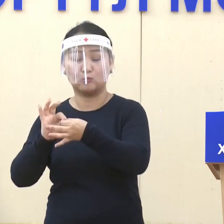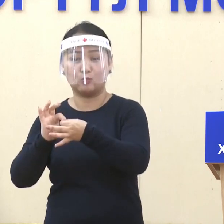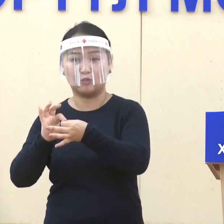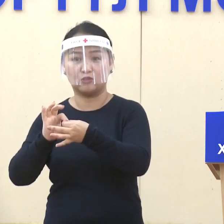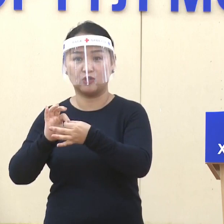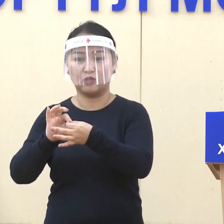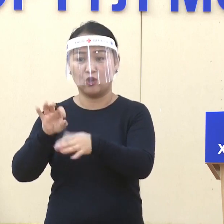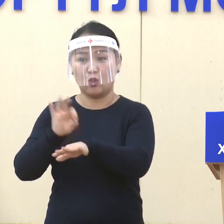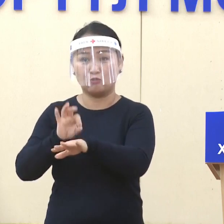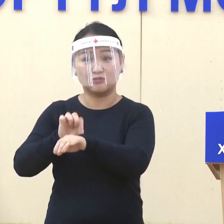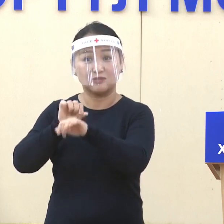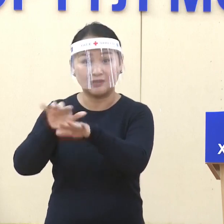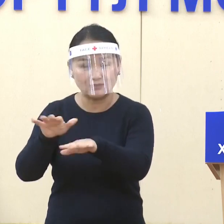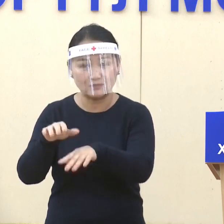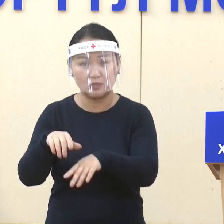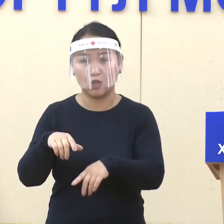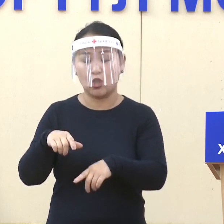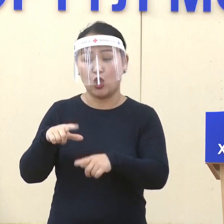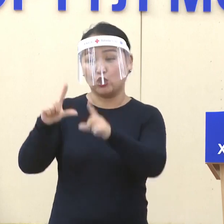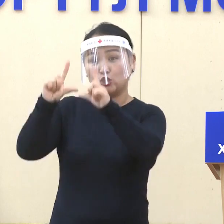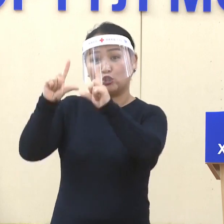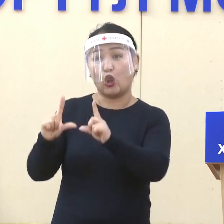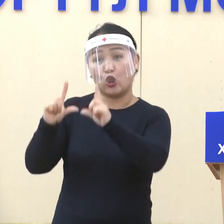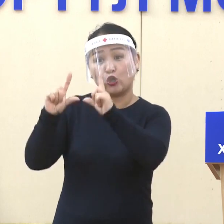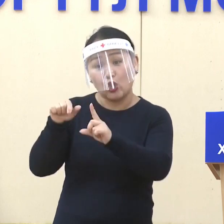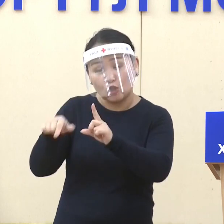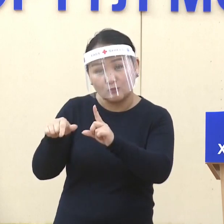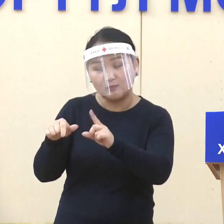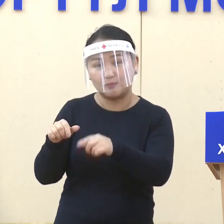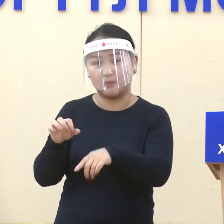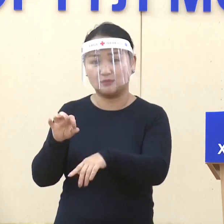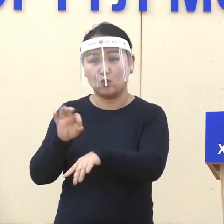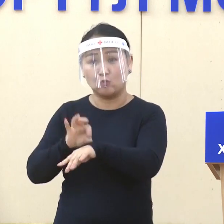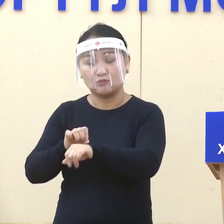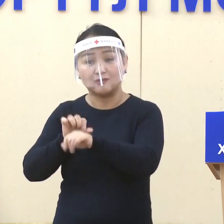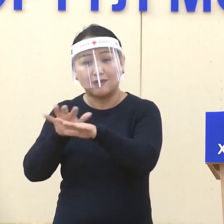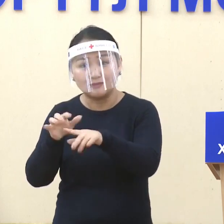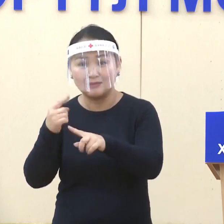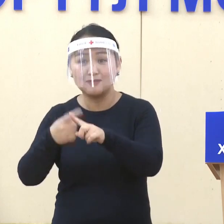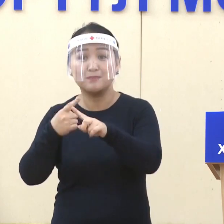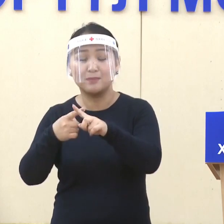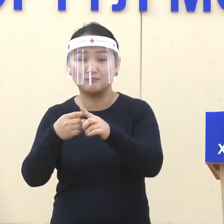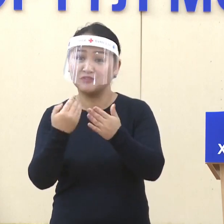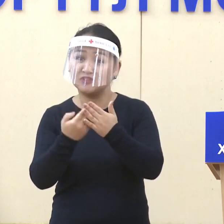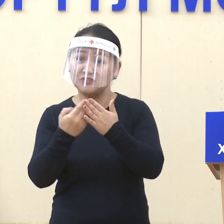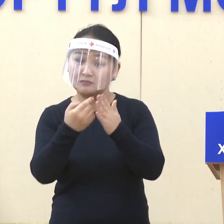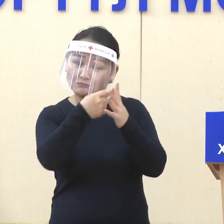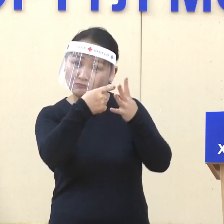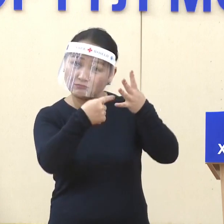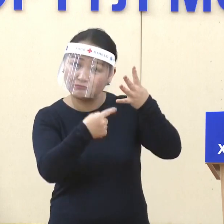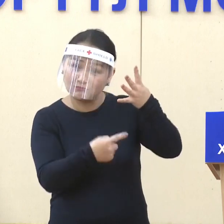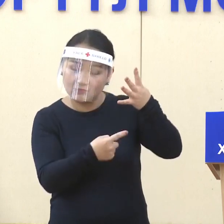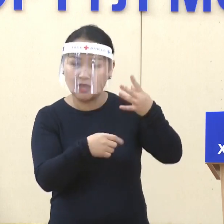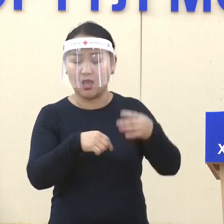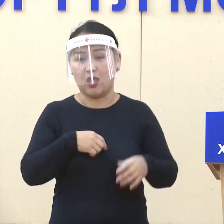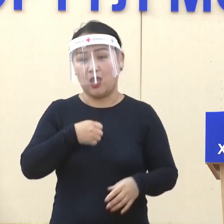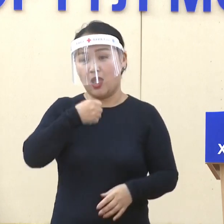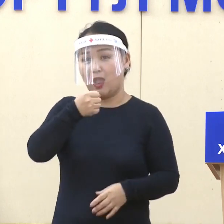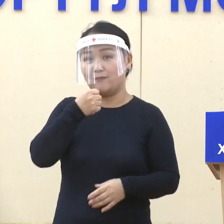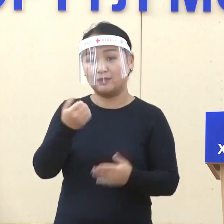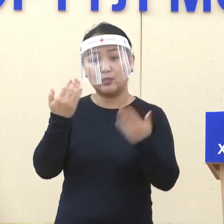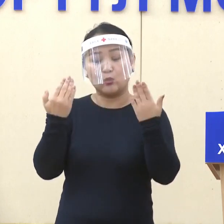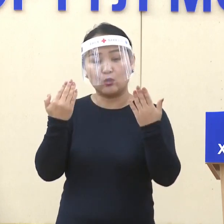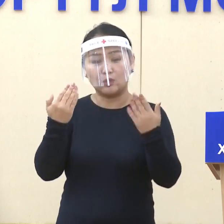Хоккайдо хотод аюулын зэргийг бууруулснаас хойш тохиолдлын тоо нэмэгдэж байна. Хэвлэлийн хурлын үеэр мөн эрүүл